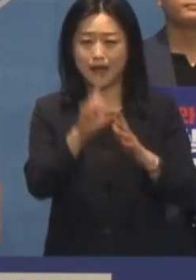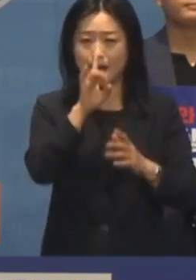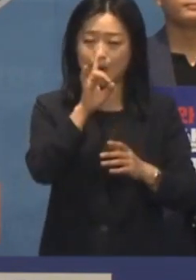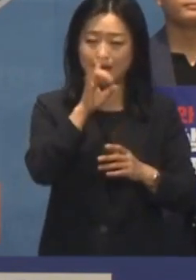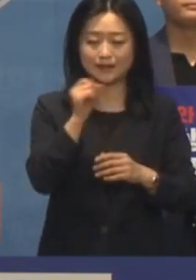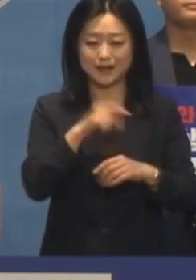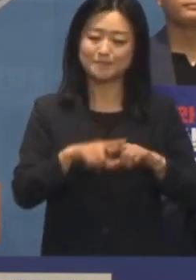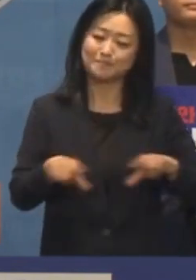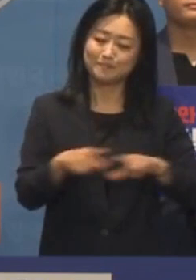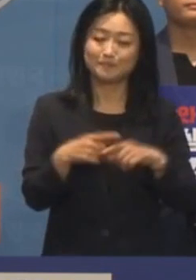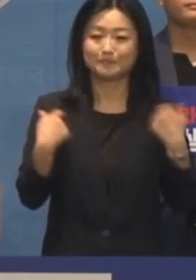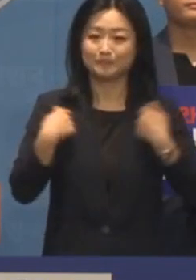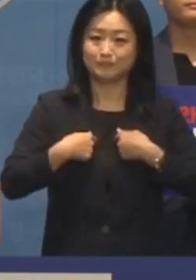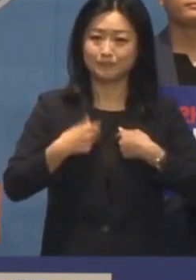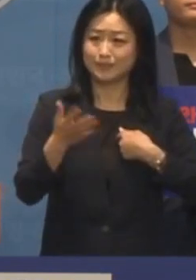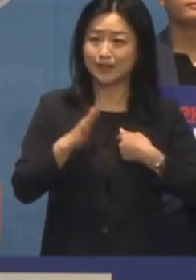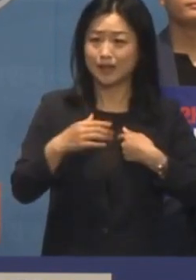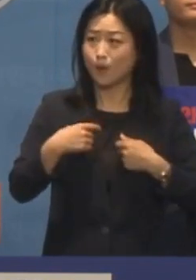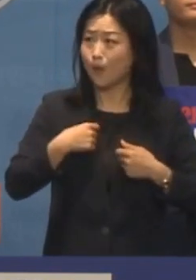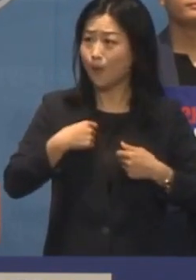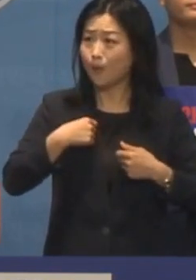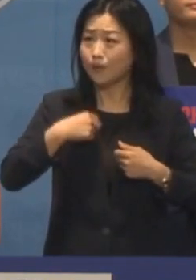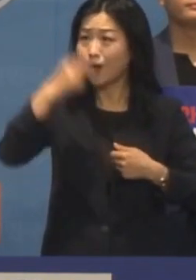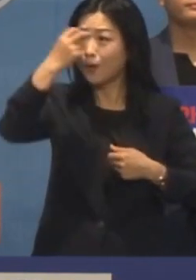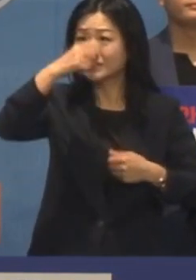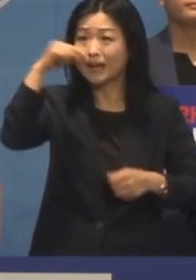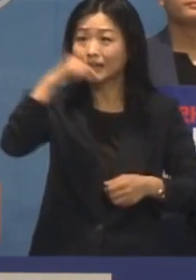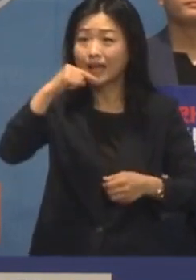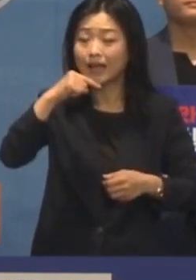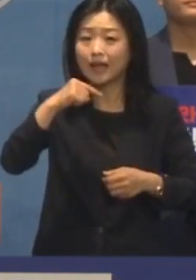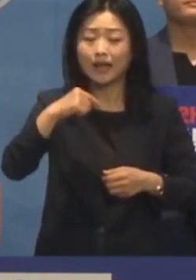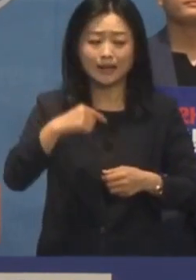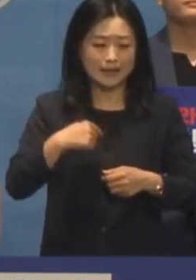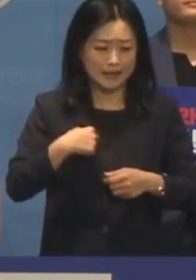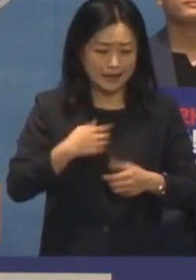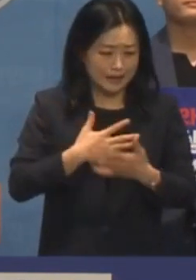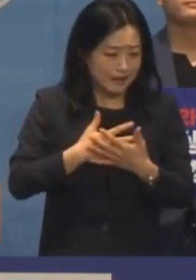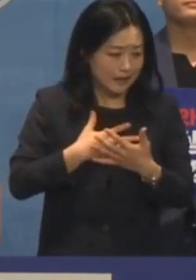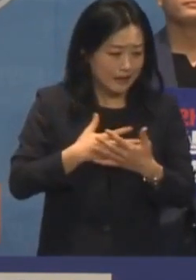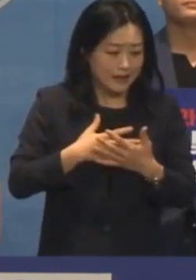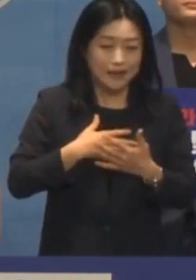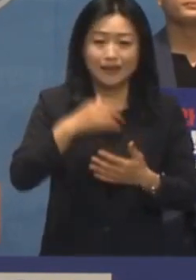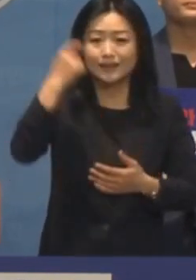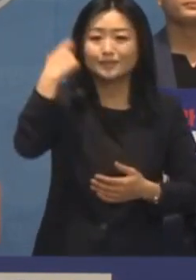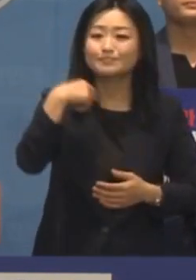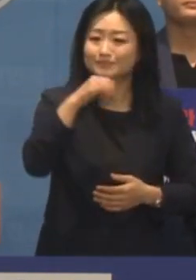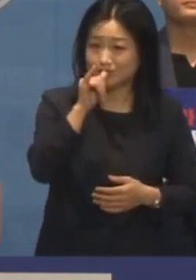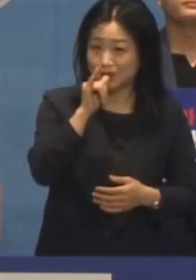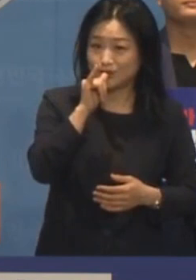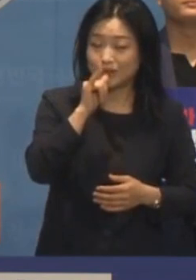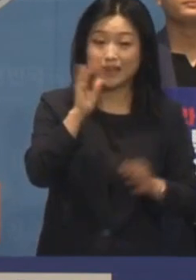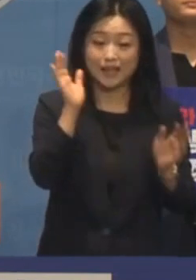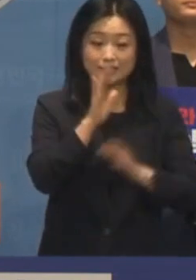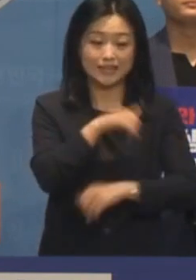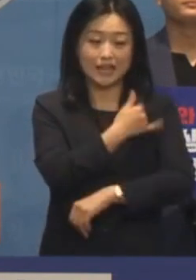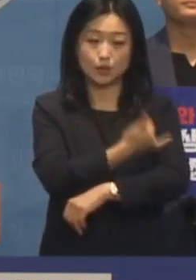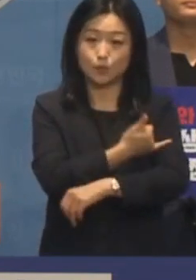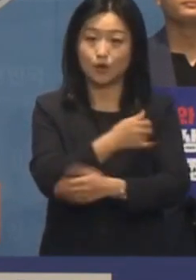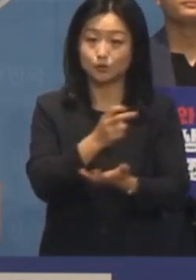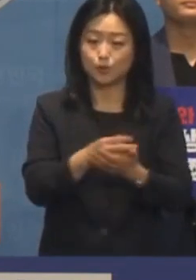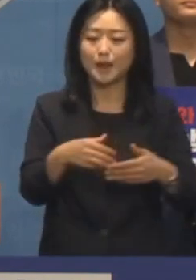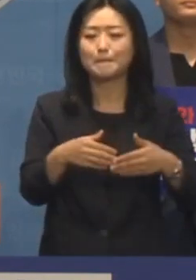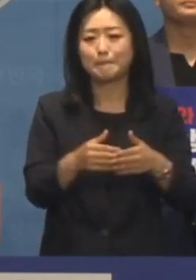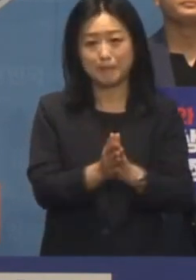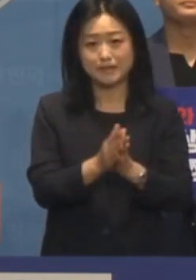가지만 복장 검사를 강화한다는 말을 듣자 매번 학교에 갈 때마다 긴장감이 들기도 합니다. 학생 인권 조례가